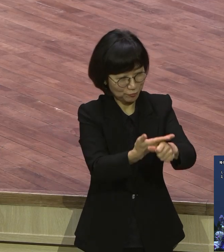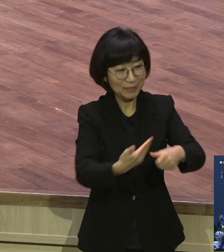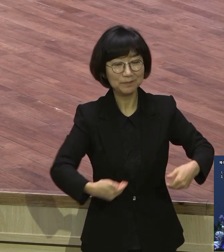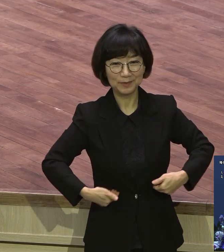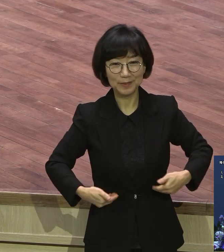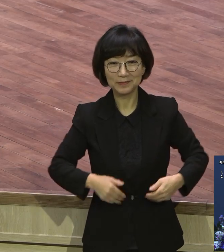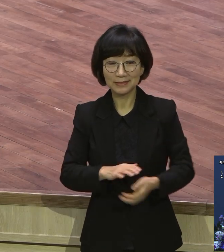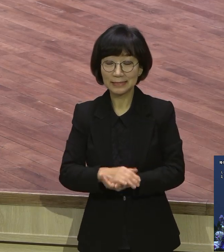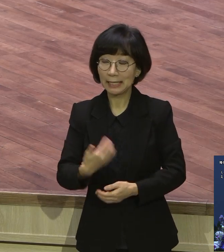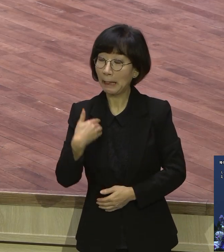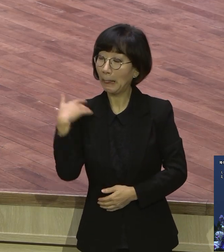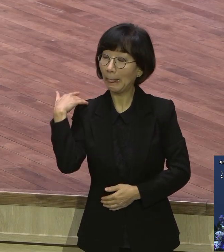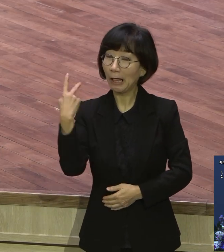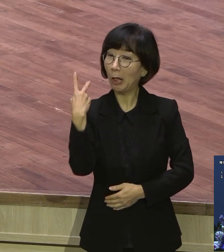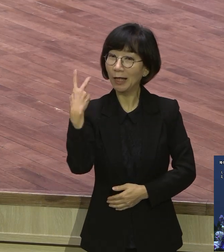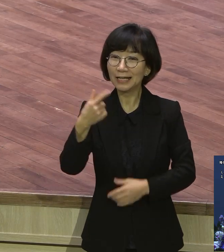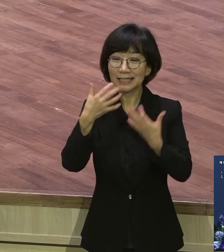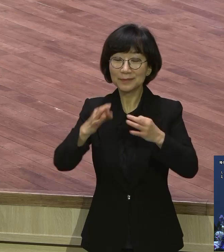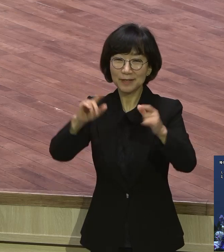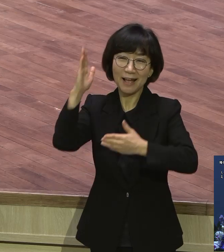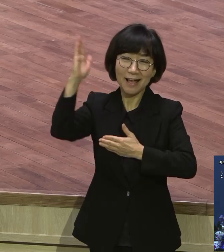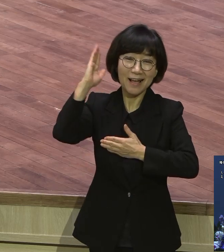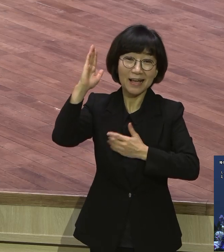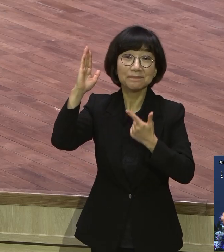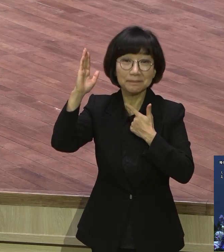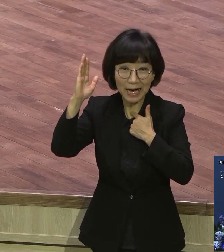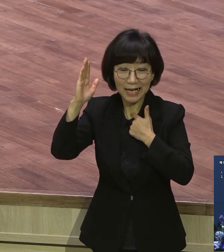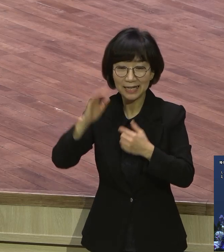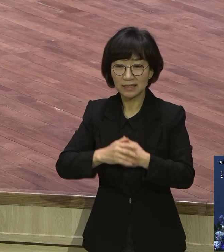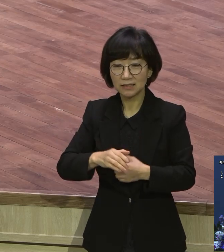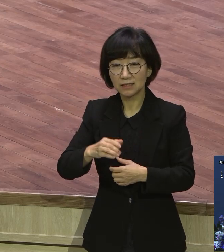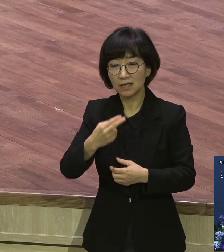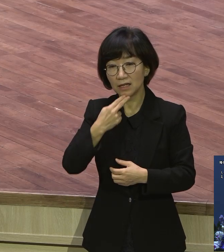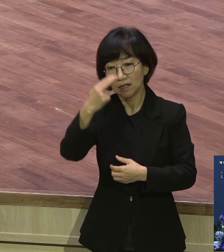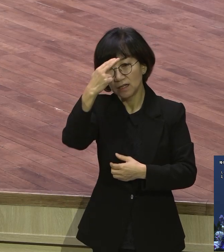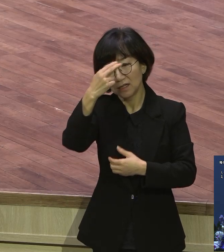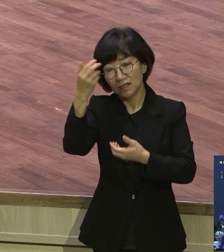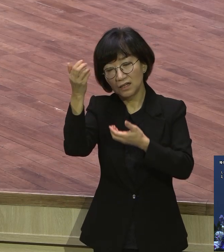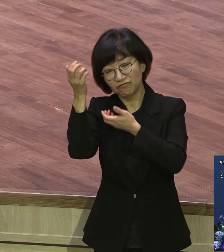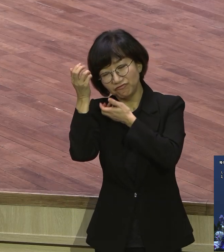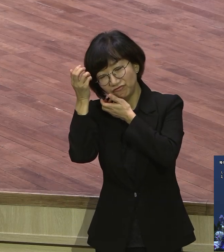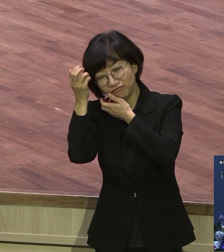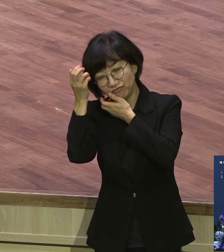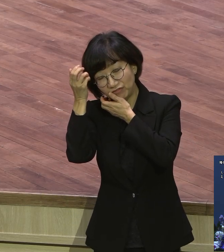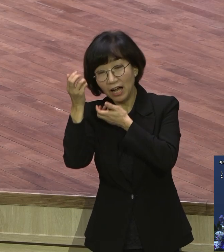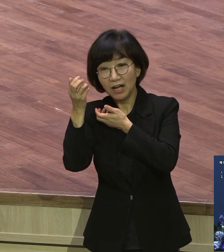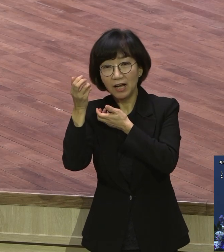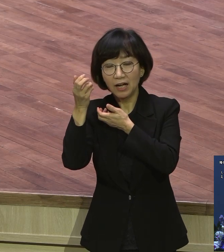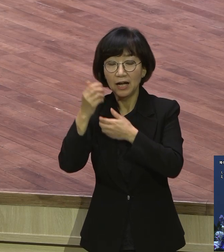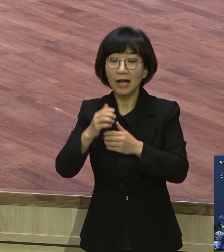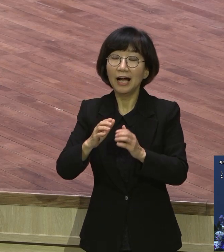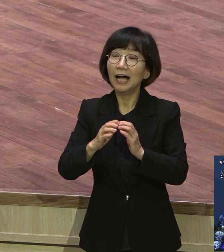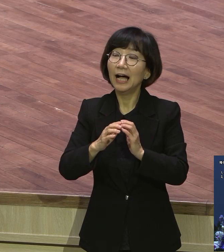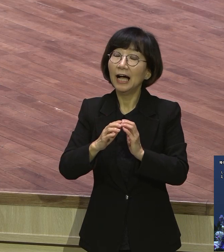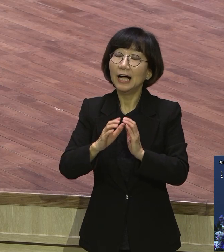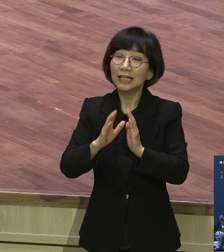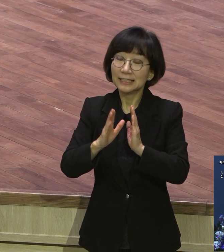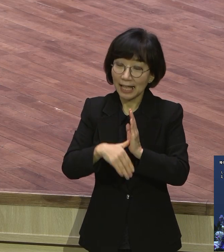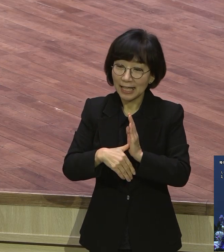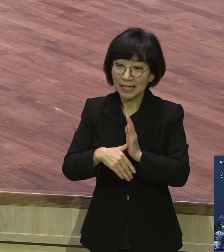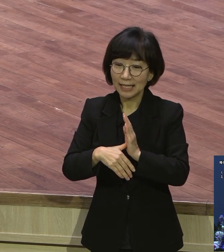중독 이제 걸터 해가지고 알콜 치료받을 가기 직전은 우리 교회 작년 12월 달이에요 내가 저 지난주